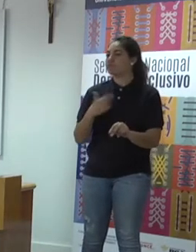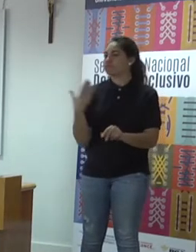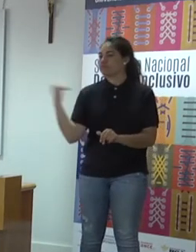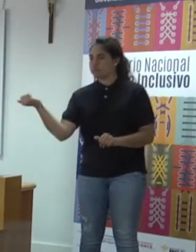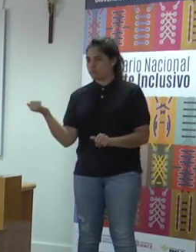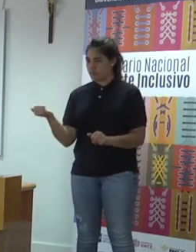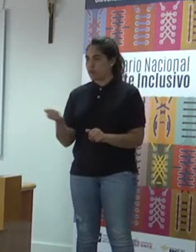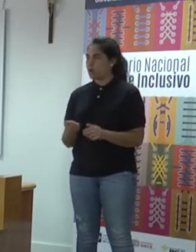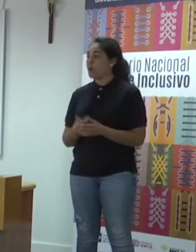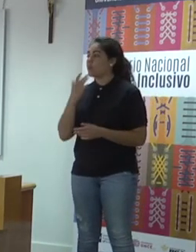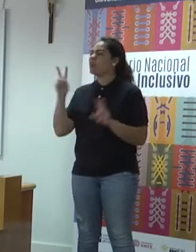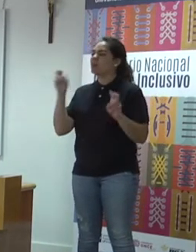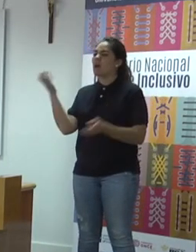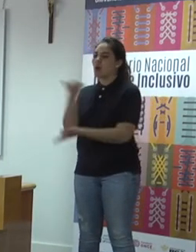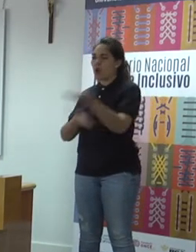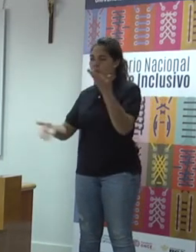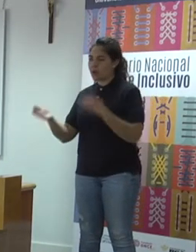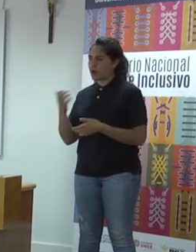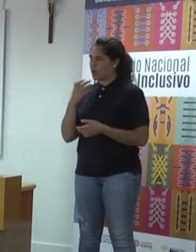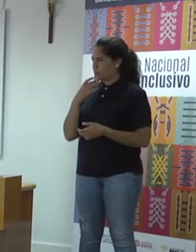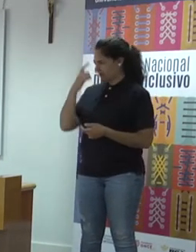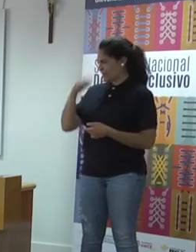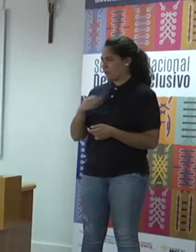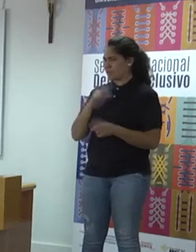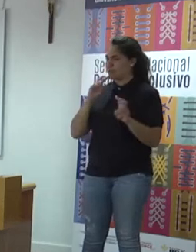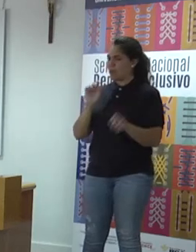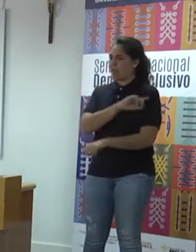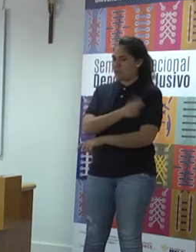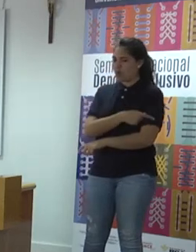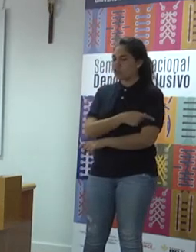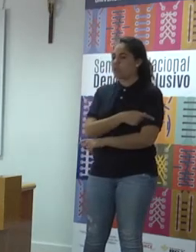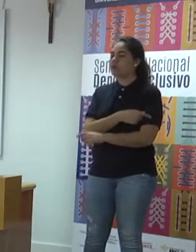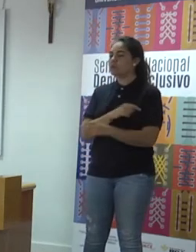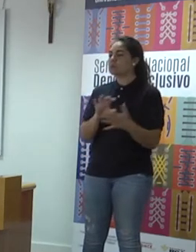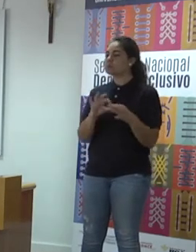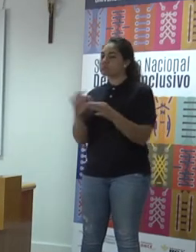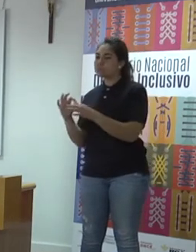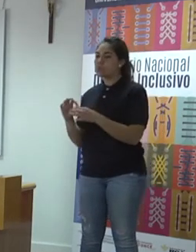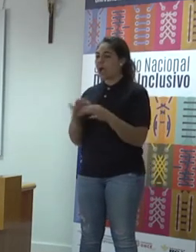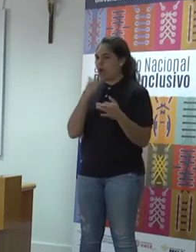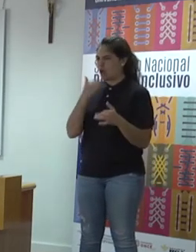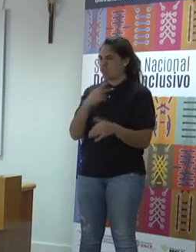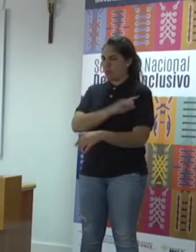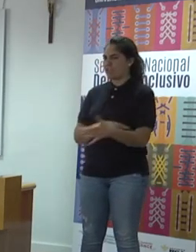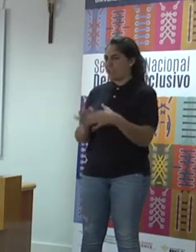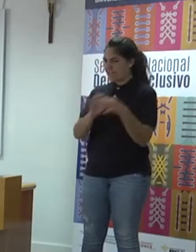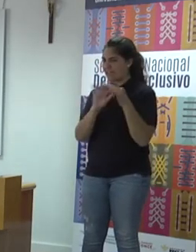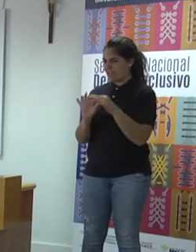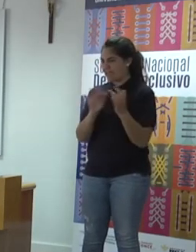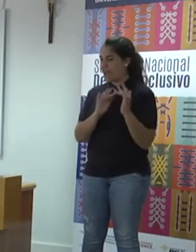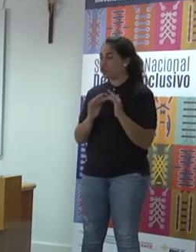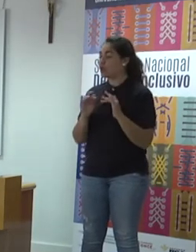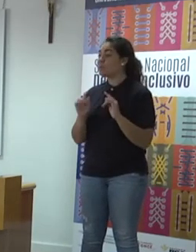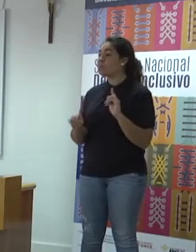me pidieron la colaboración de varios de nosotros que estábamos relacionados con el deporte. Y bueno, pues gracias a esa experiencia me pude meter en un